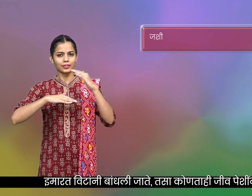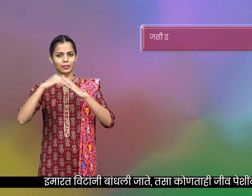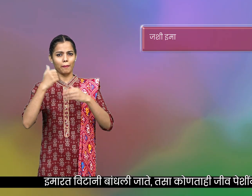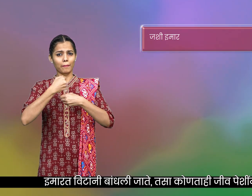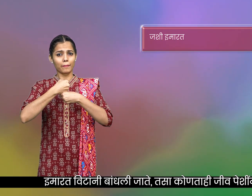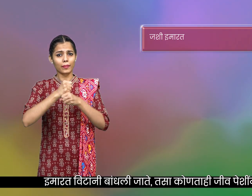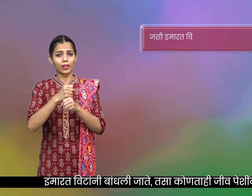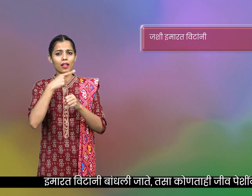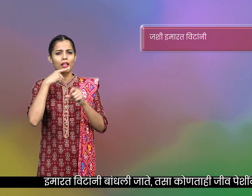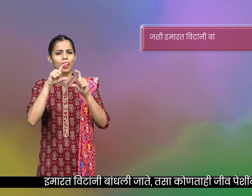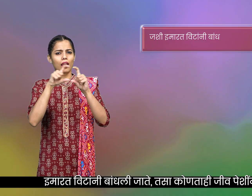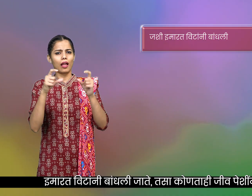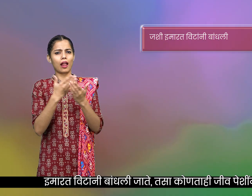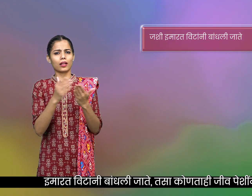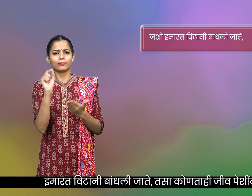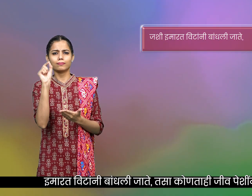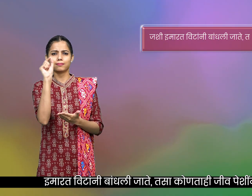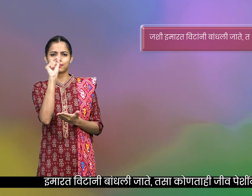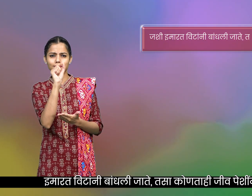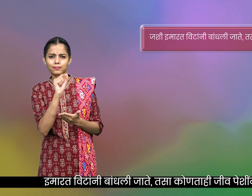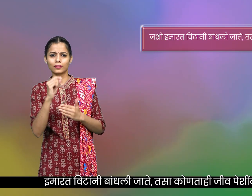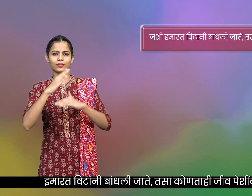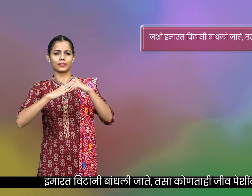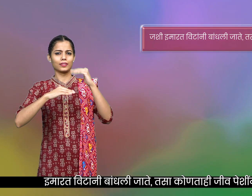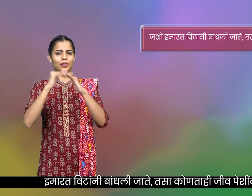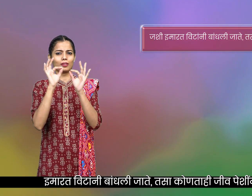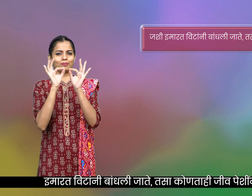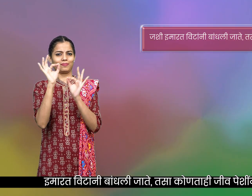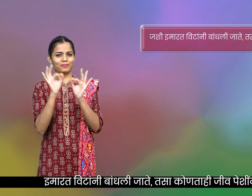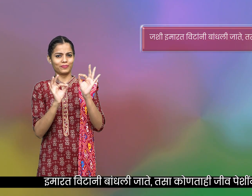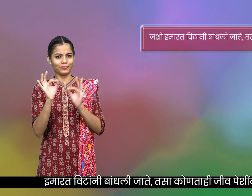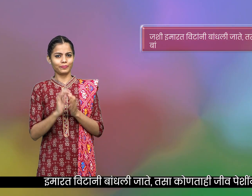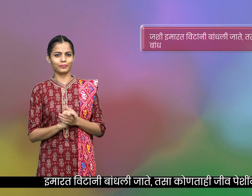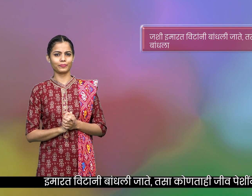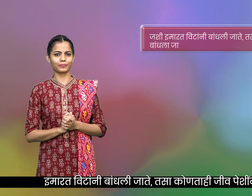पहिली, इमारत विटांनी बांधली जाते तसा कोणताही जीव पेशींनी बांधला जातो.